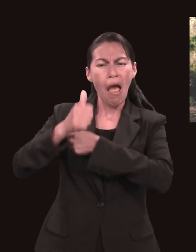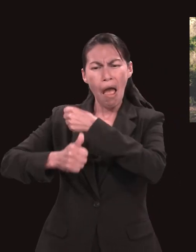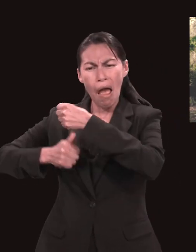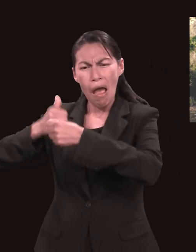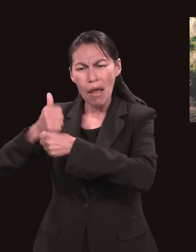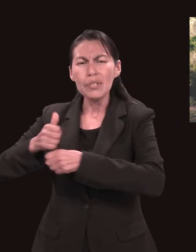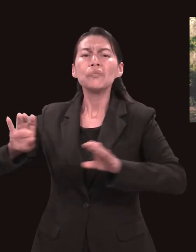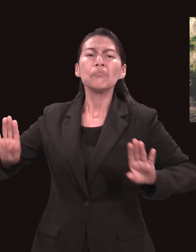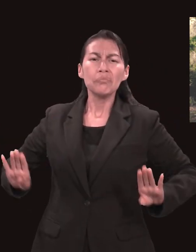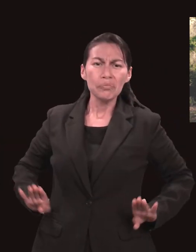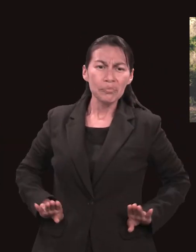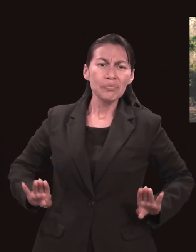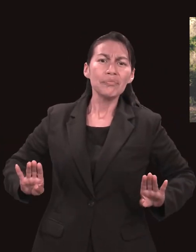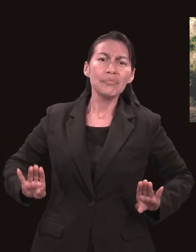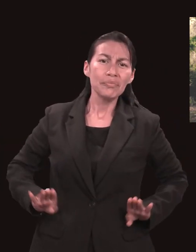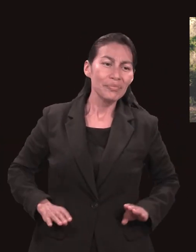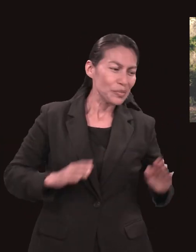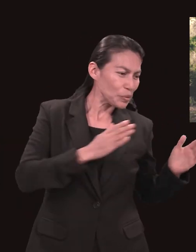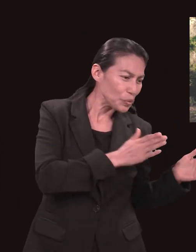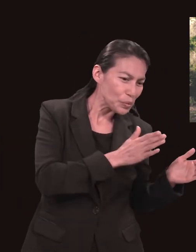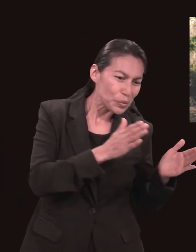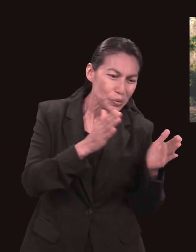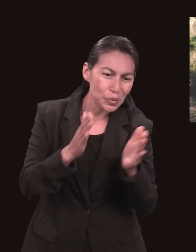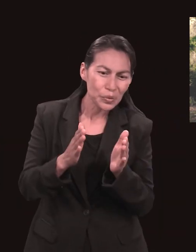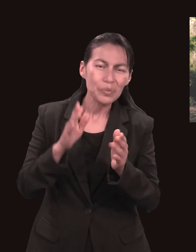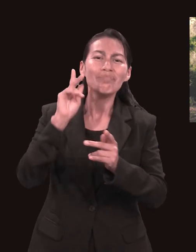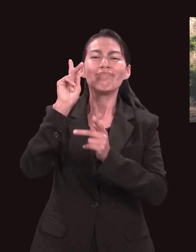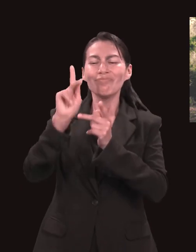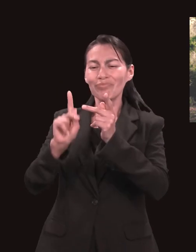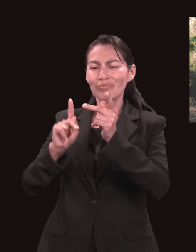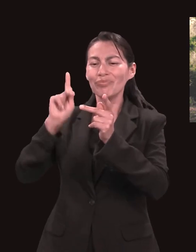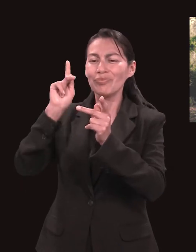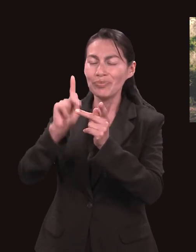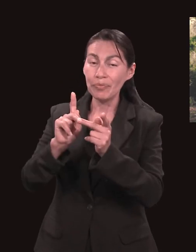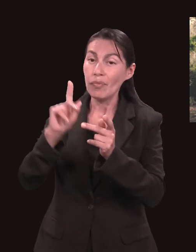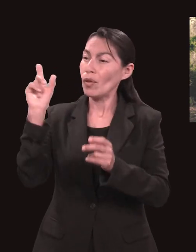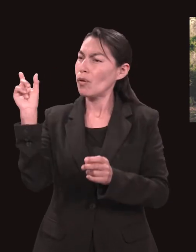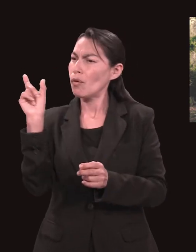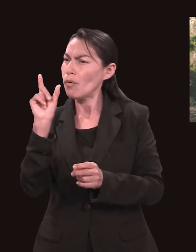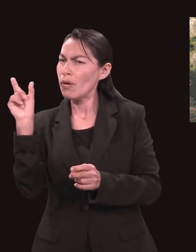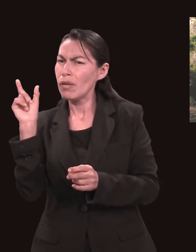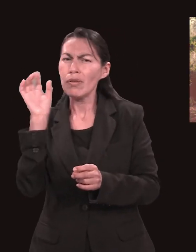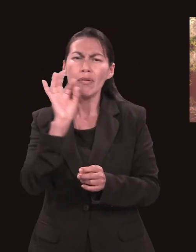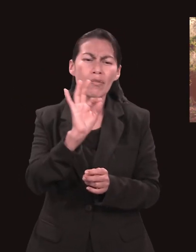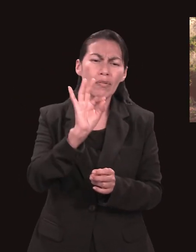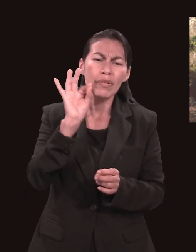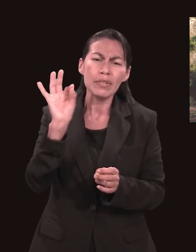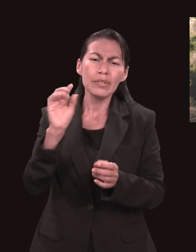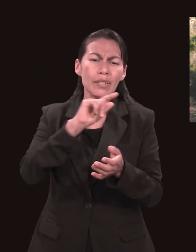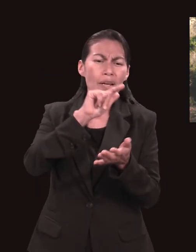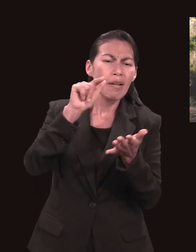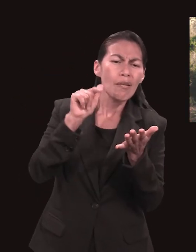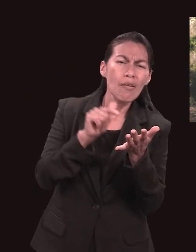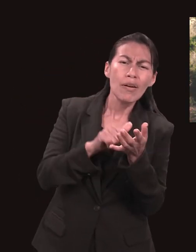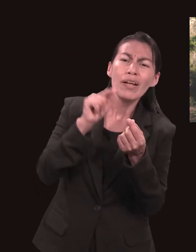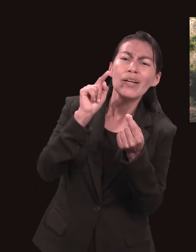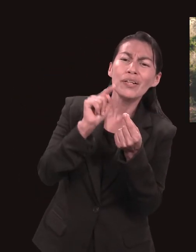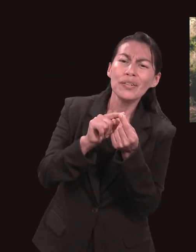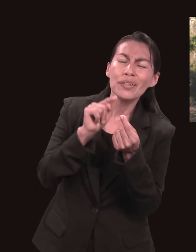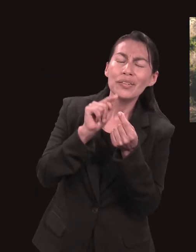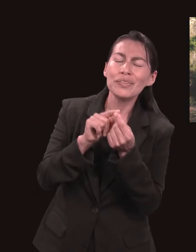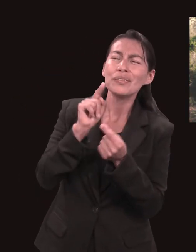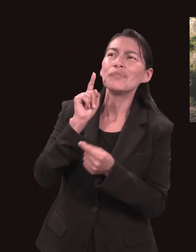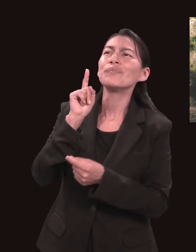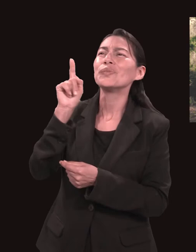quieres planes perfectos defines la hora el lugar y el